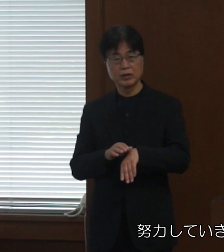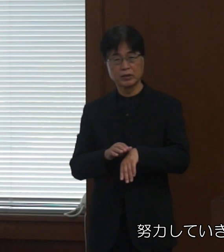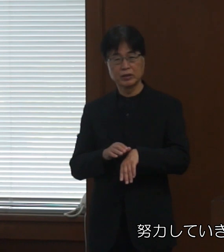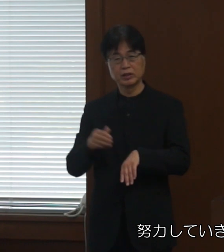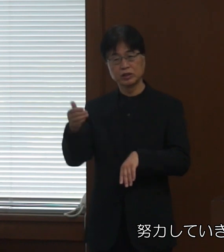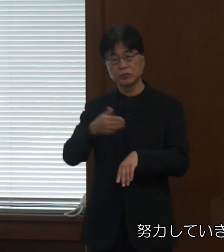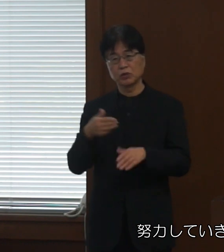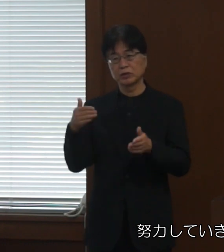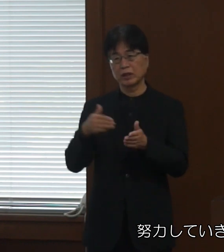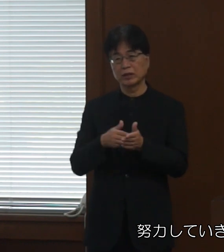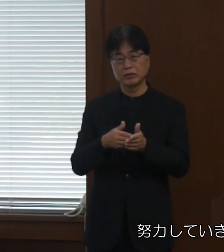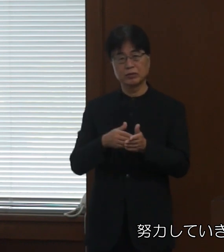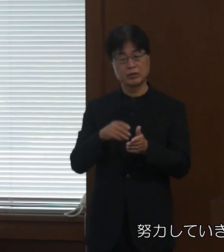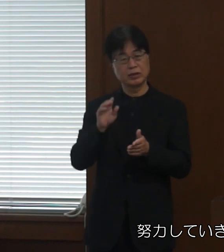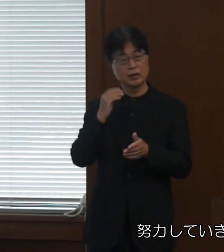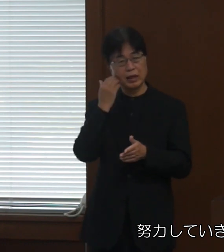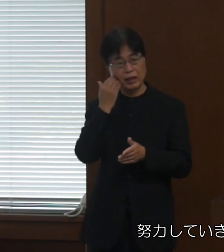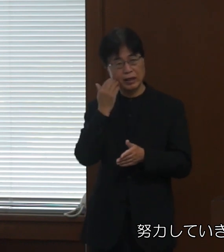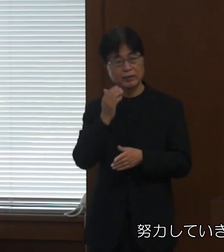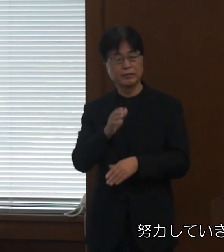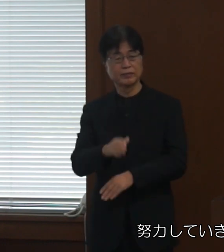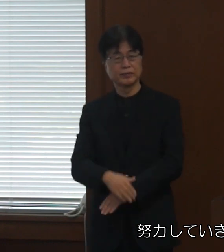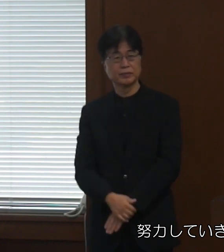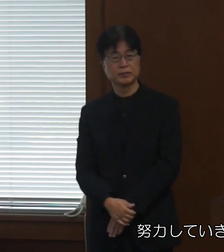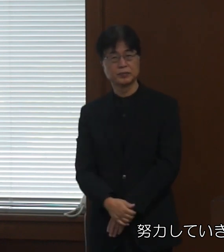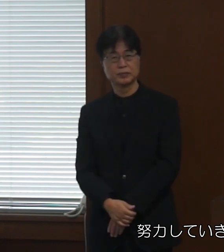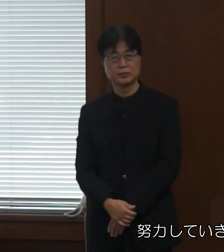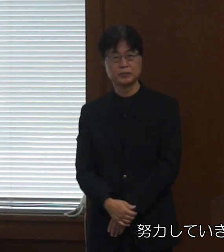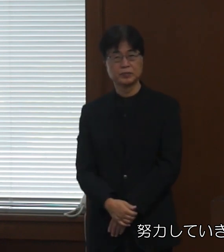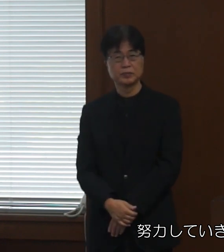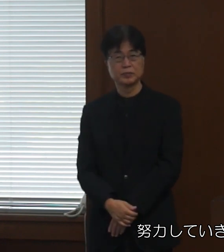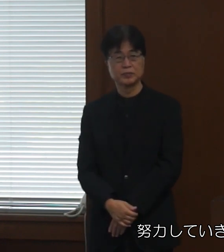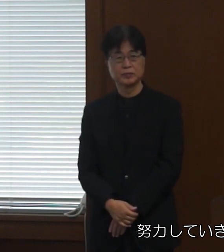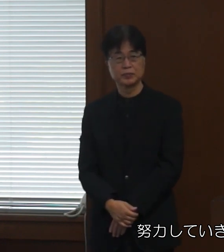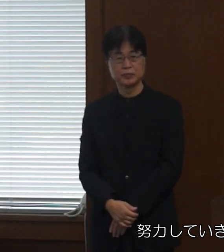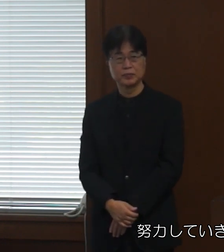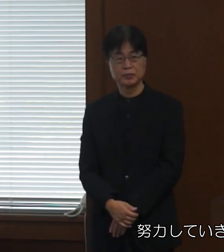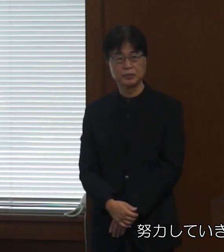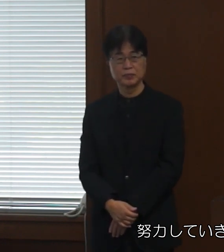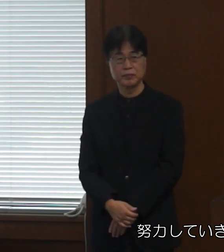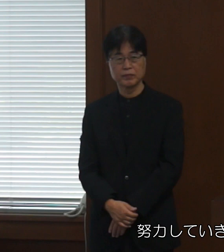がどなたお願いします